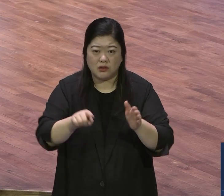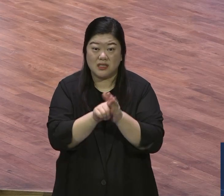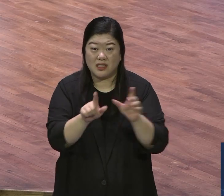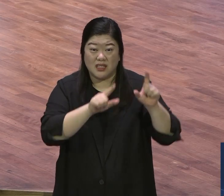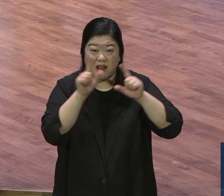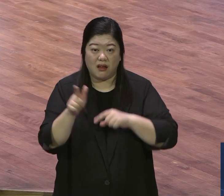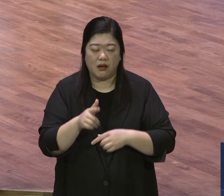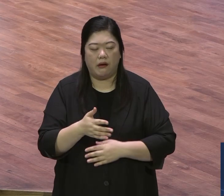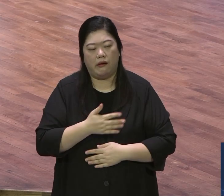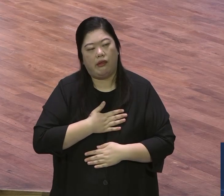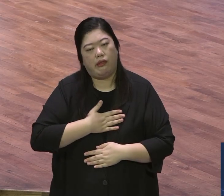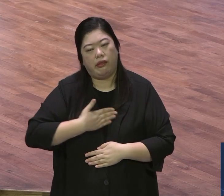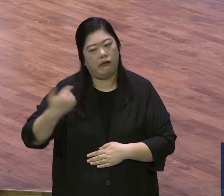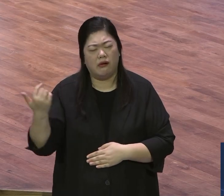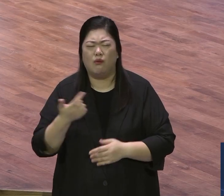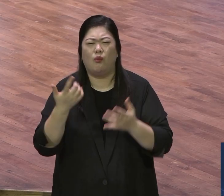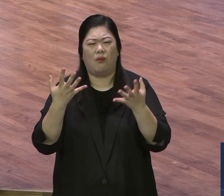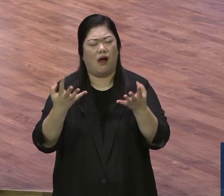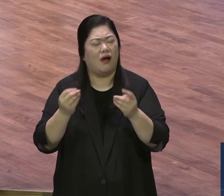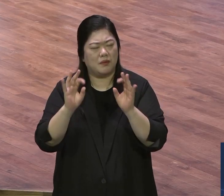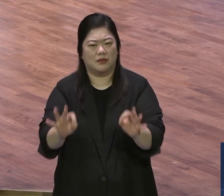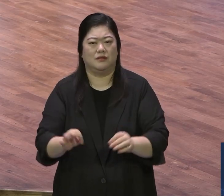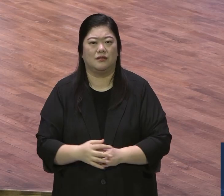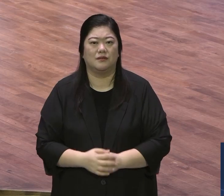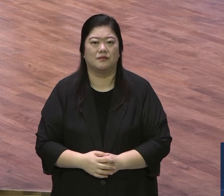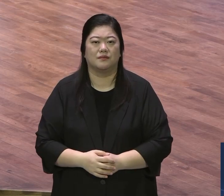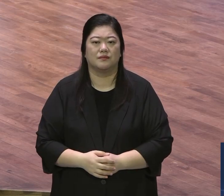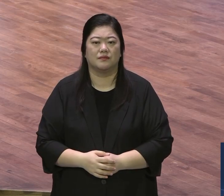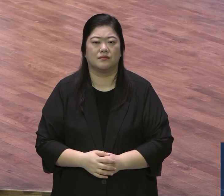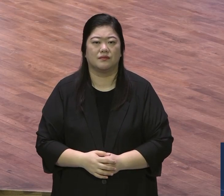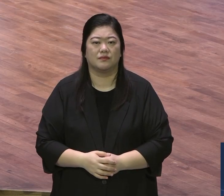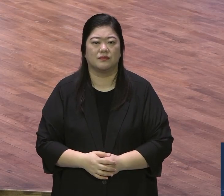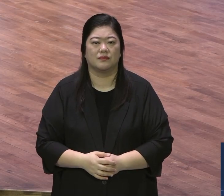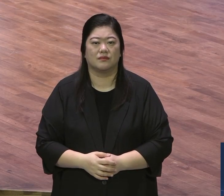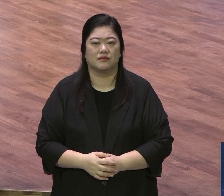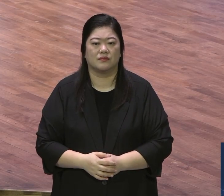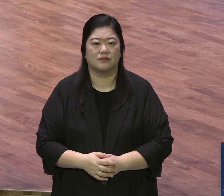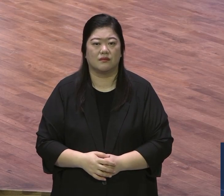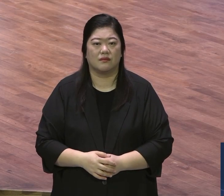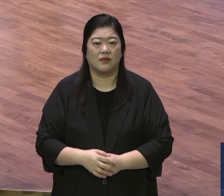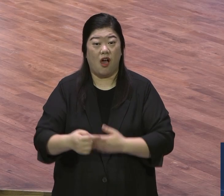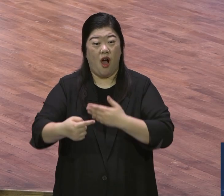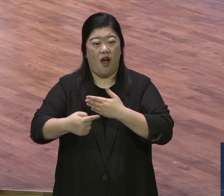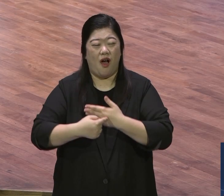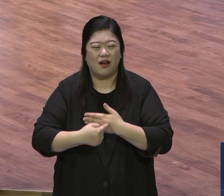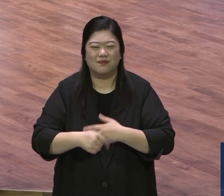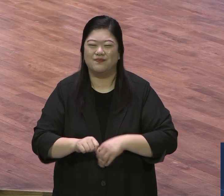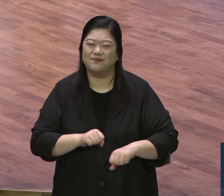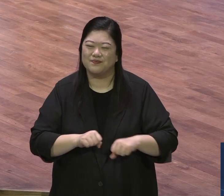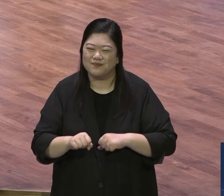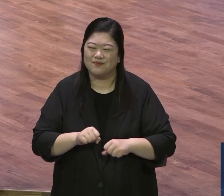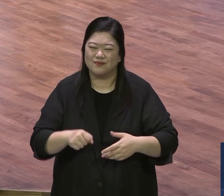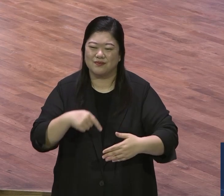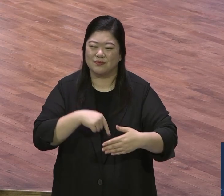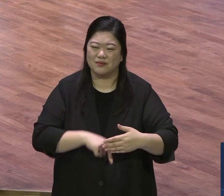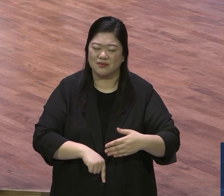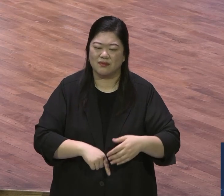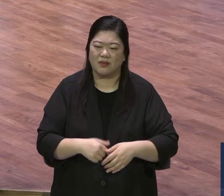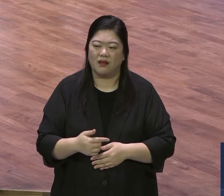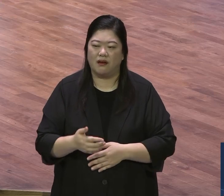안 하는것도 아니고 하는것도 아니고 어영부용 새롭게 변화된 신분에